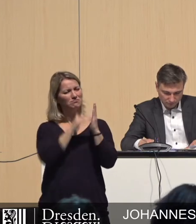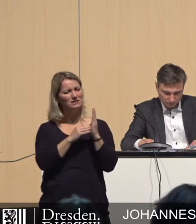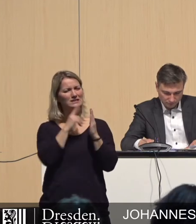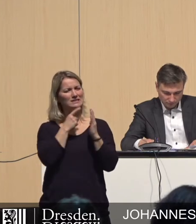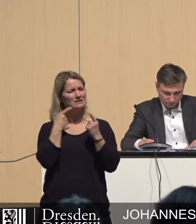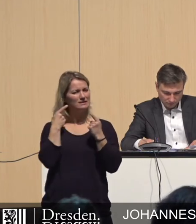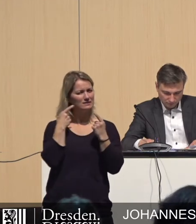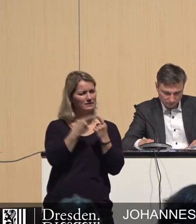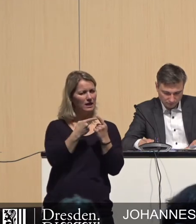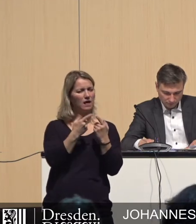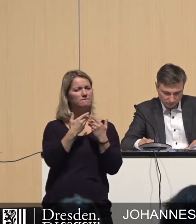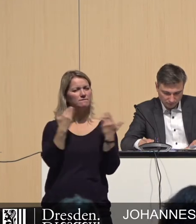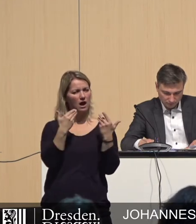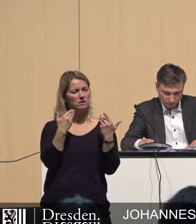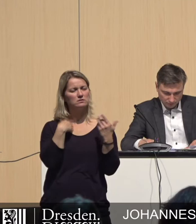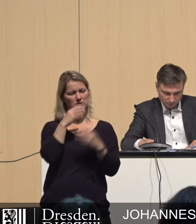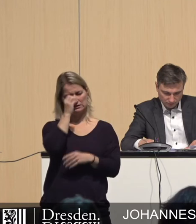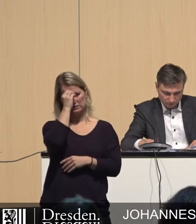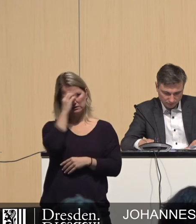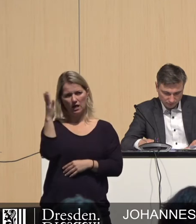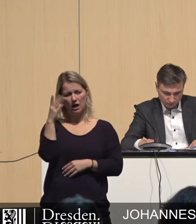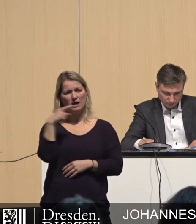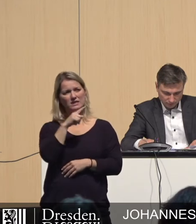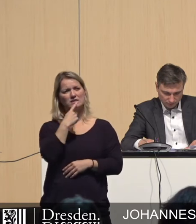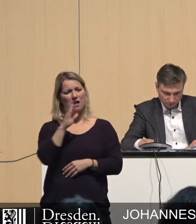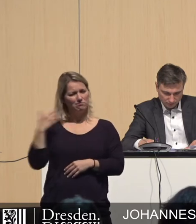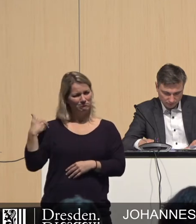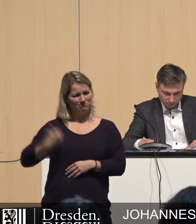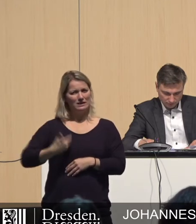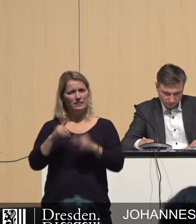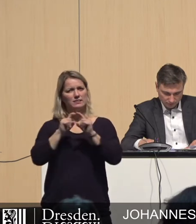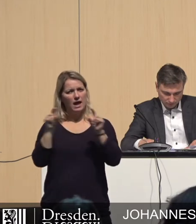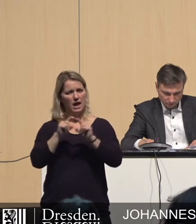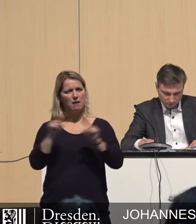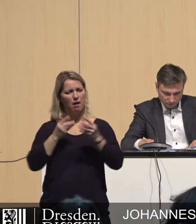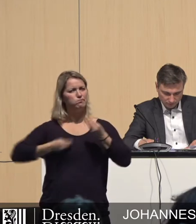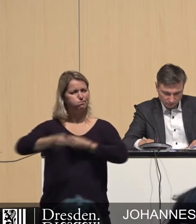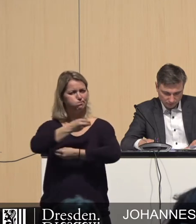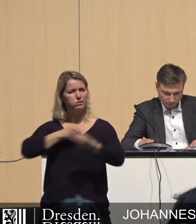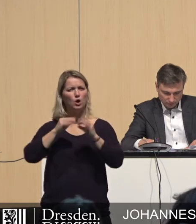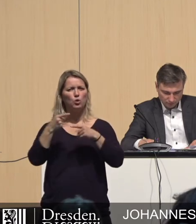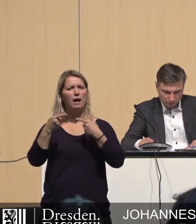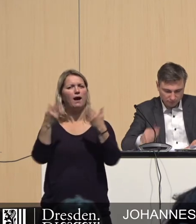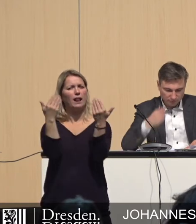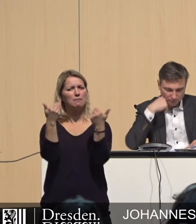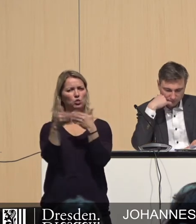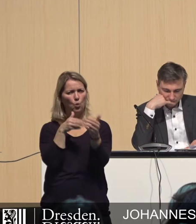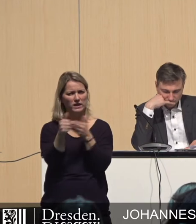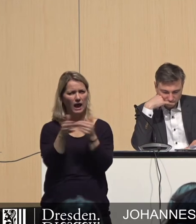Ich verstehe es so, die Linke möchte eigentlich, dass diese Themen, die wir jetzt diskutieren, mit der Klimaneutralität eben auch in